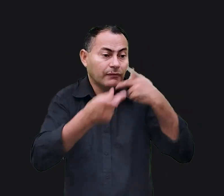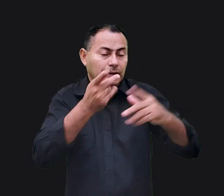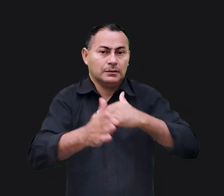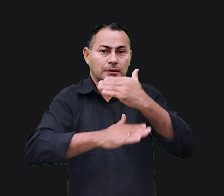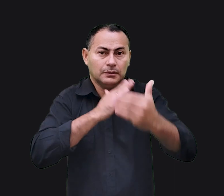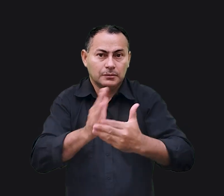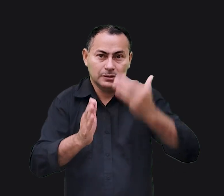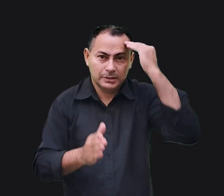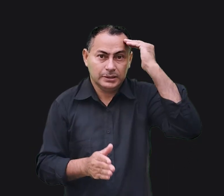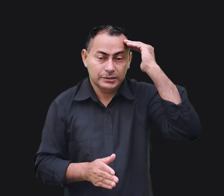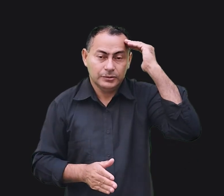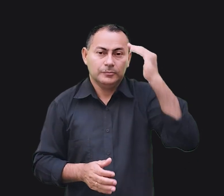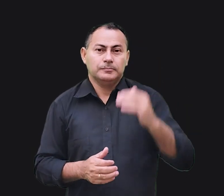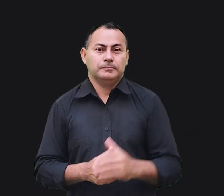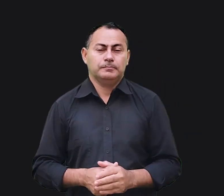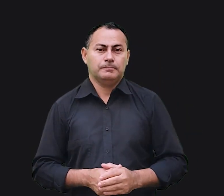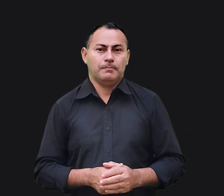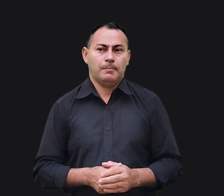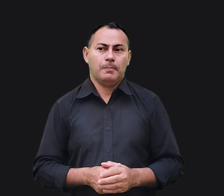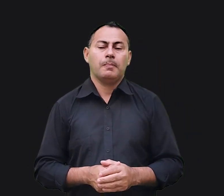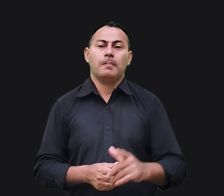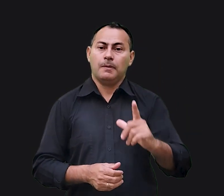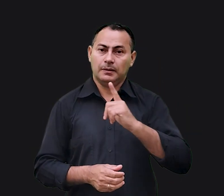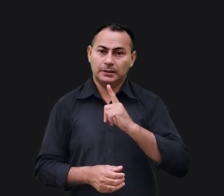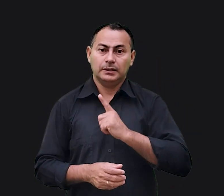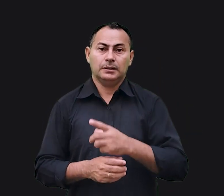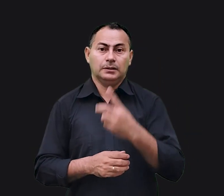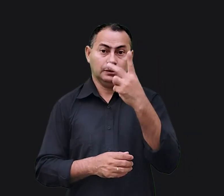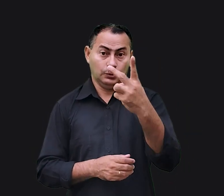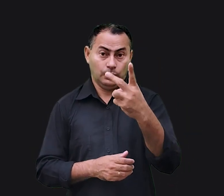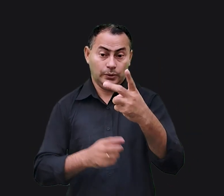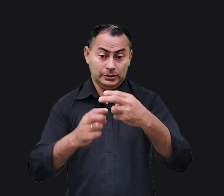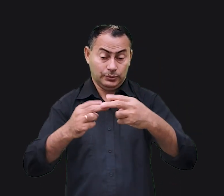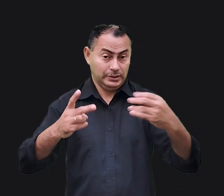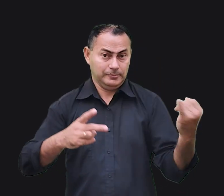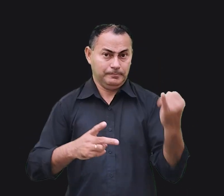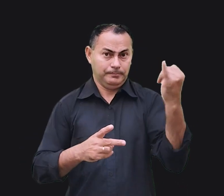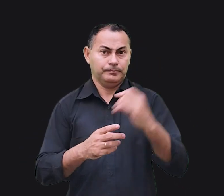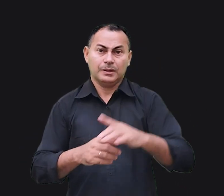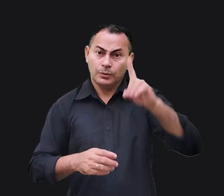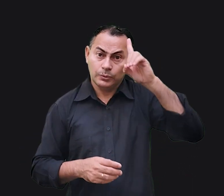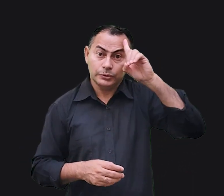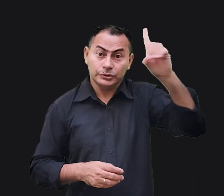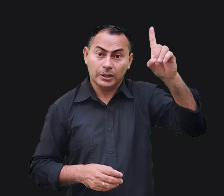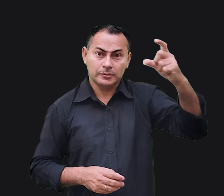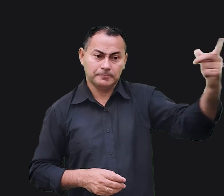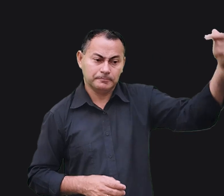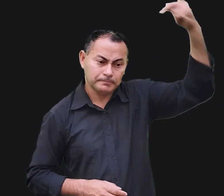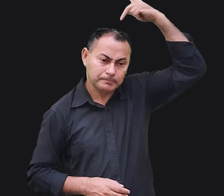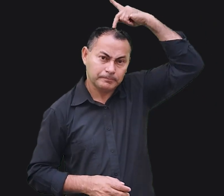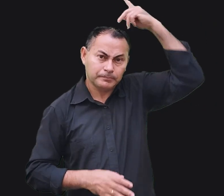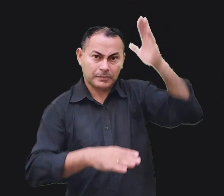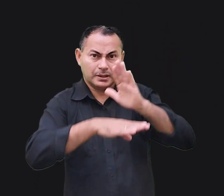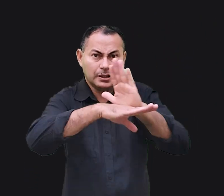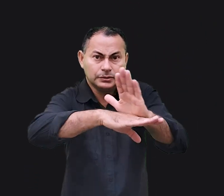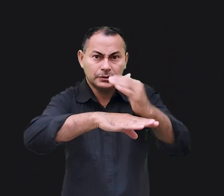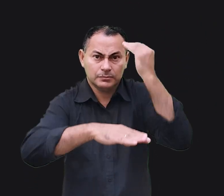todos entendiam. Existem 2 pontos importantes sobre o dia do Pentecostes que nos ajudam a entender